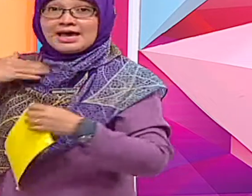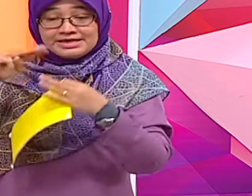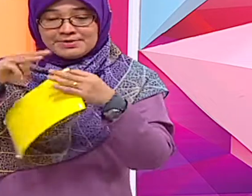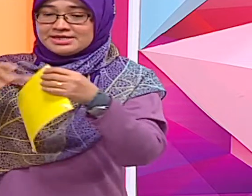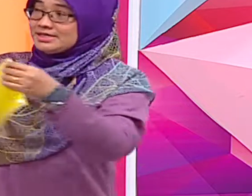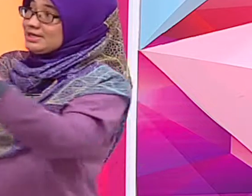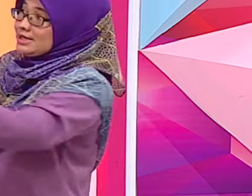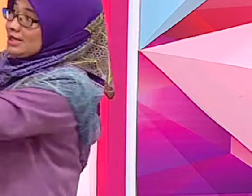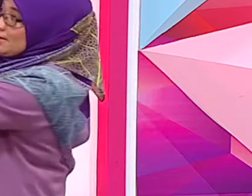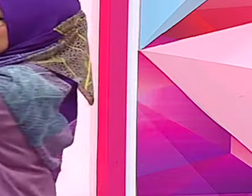ada maknanya